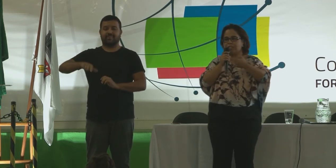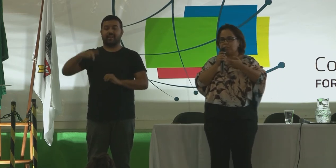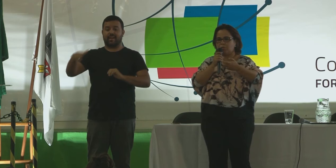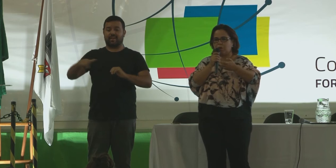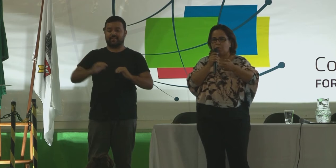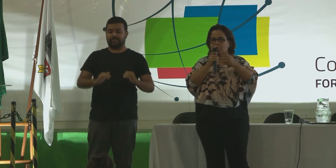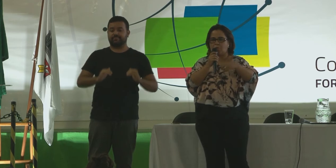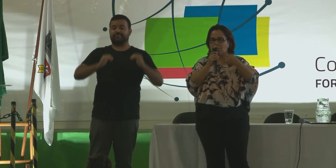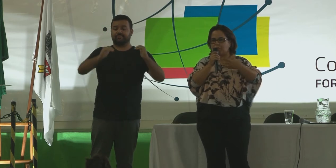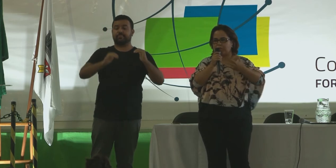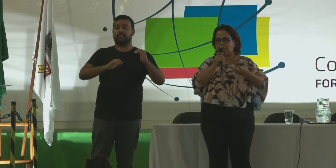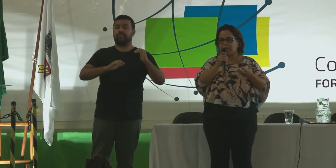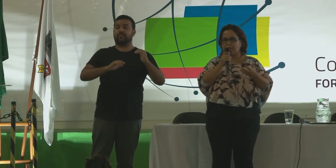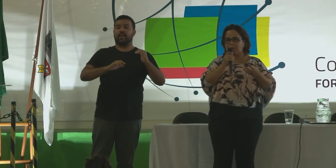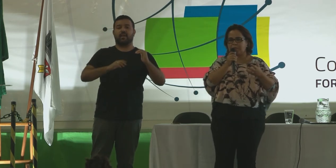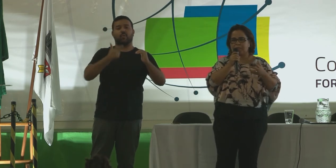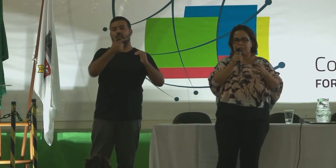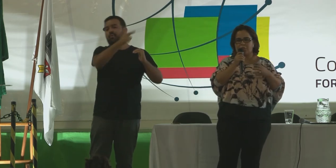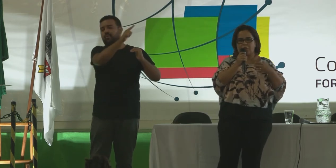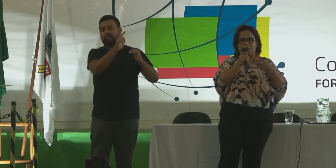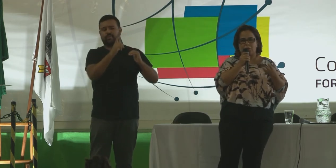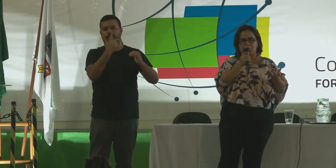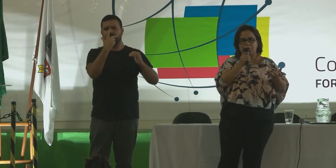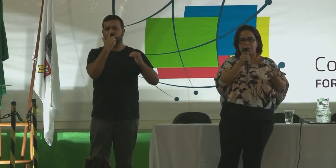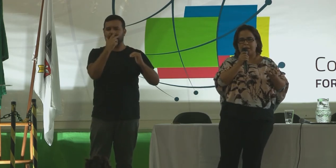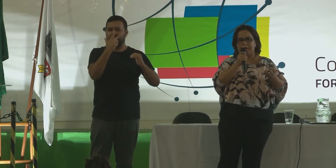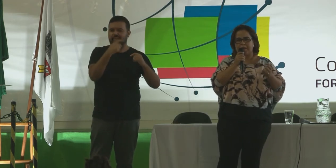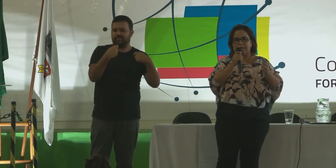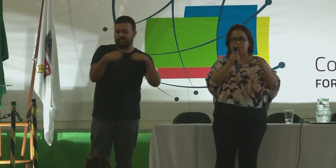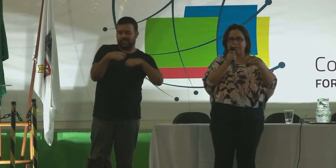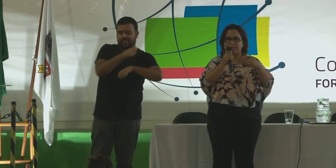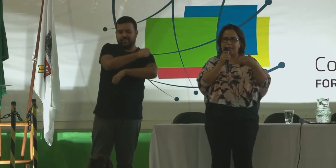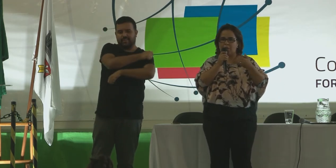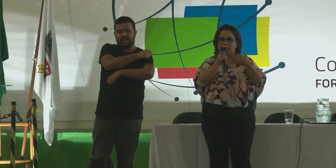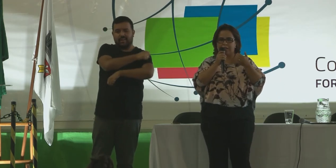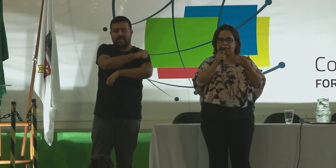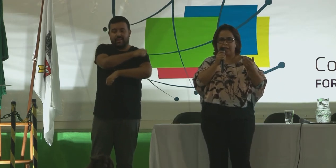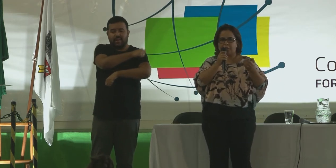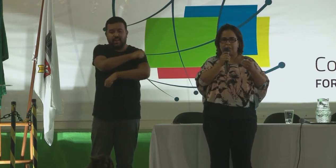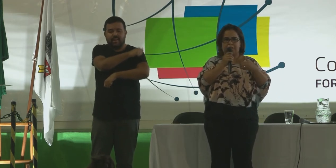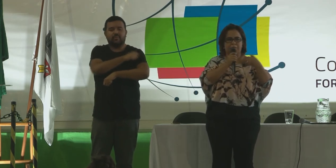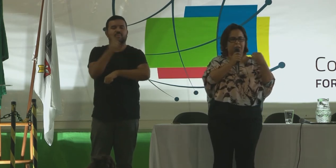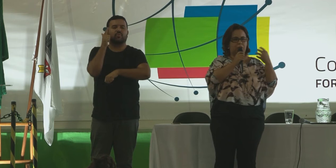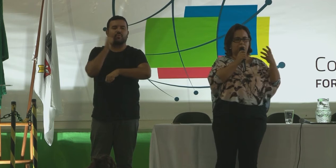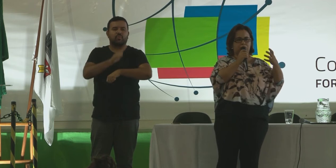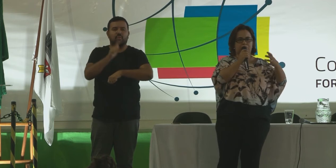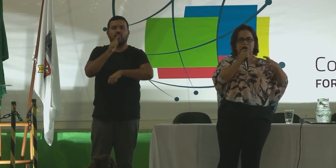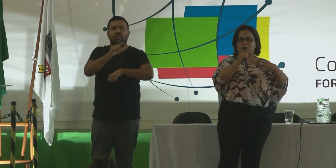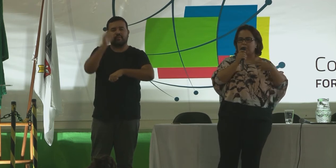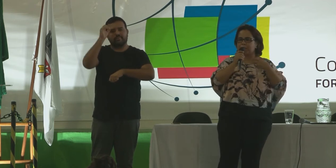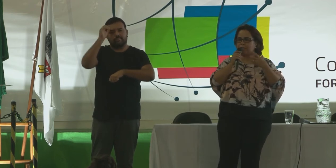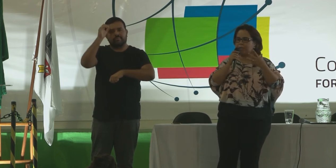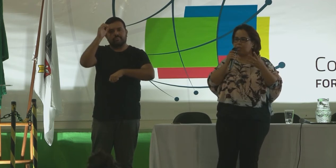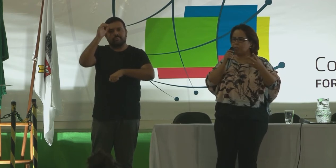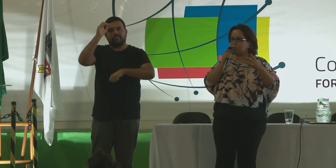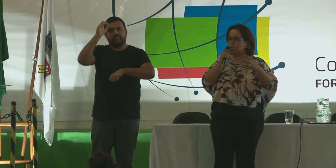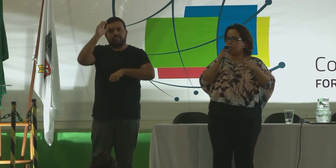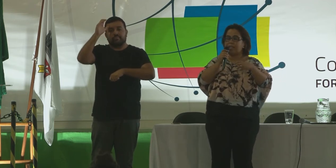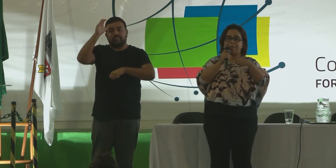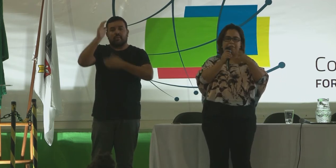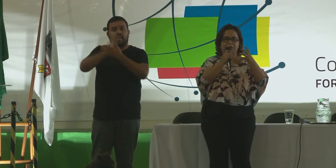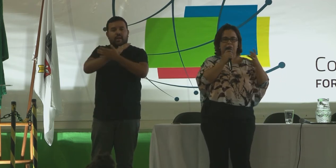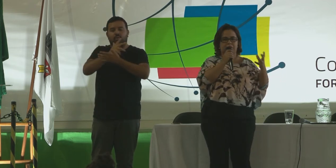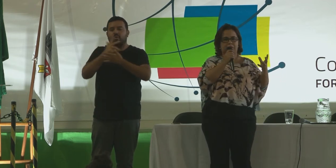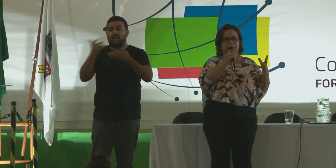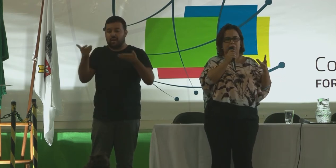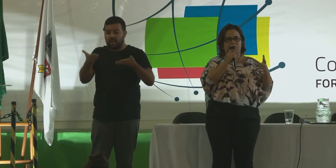de ensino com o qual nós trabalhamos exige um aluno, né, que já tenha alcançado determinados tipos de conhecimento,